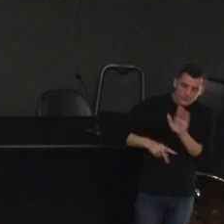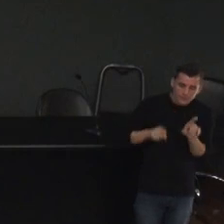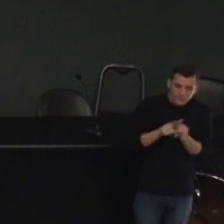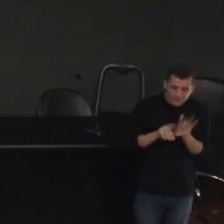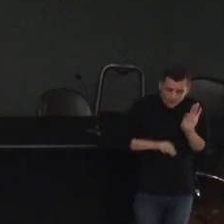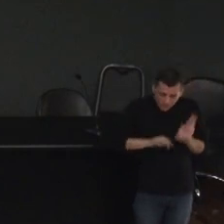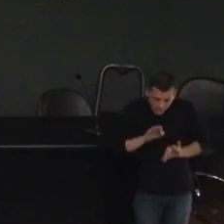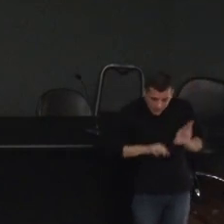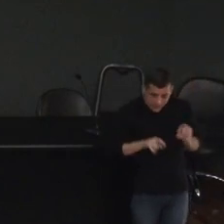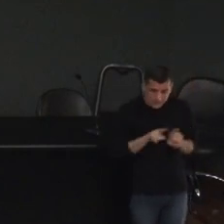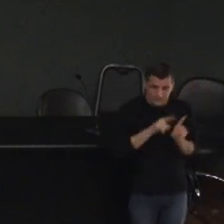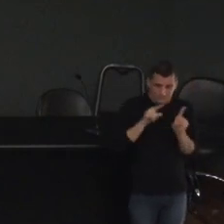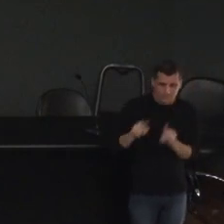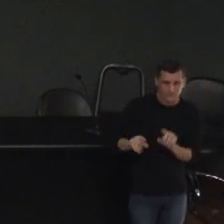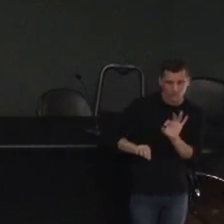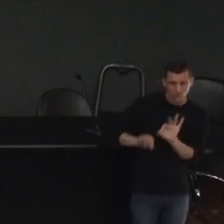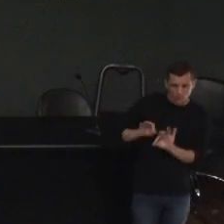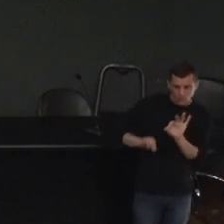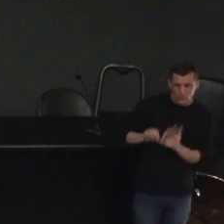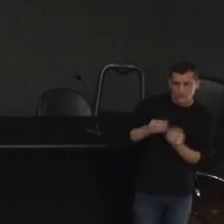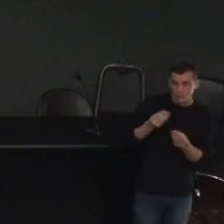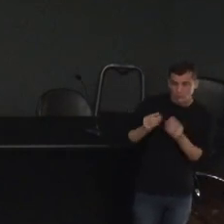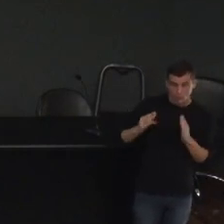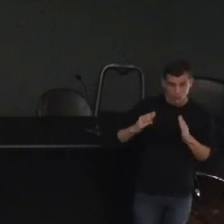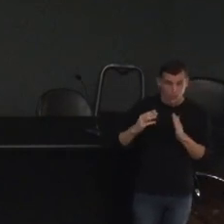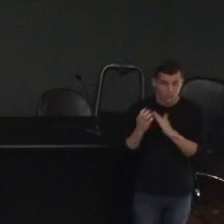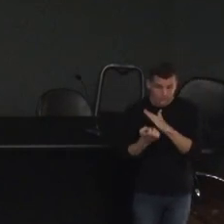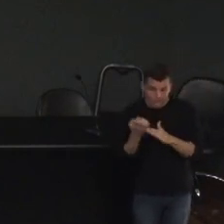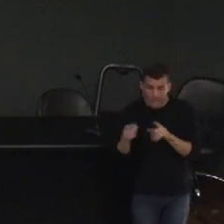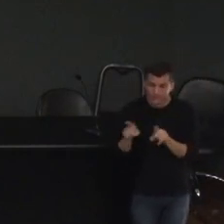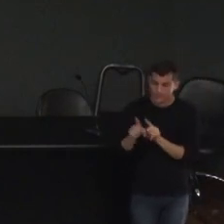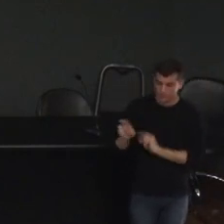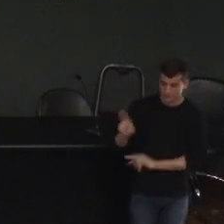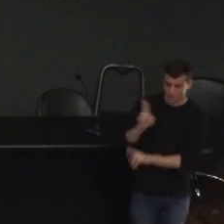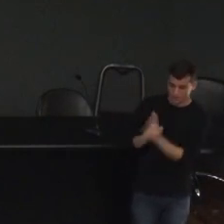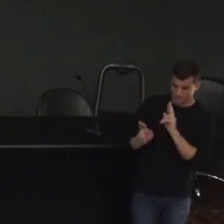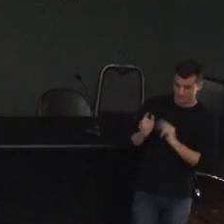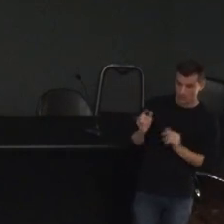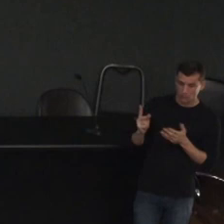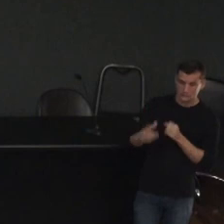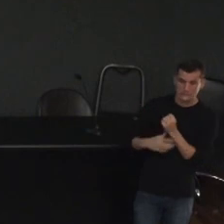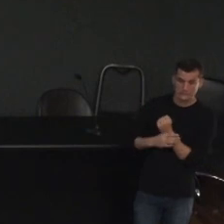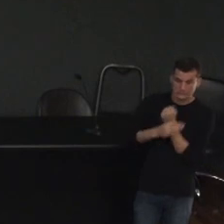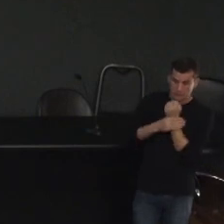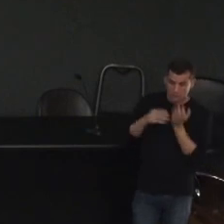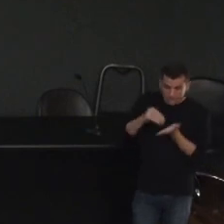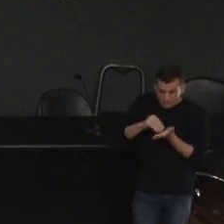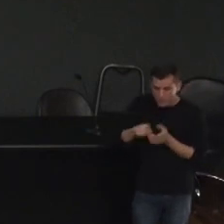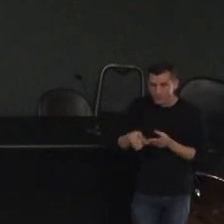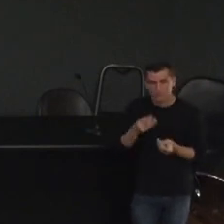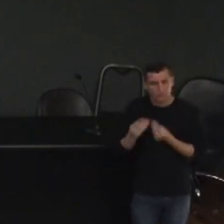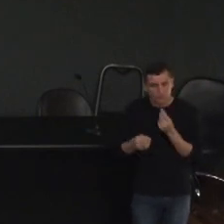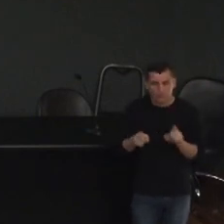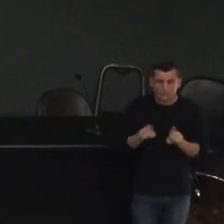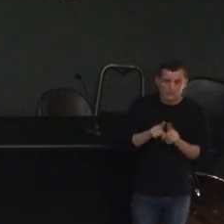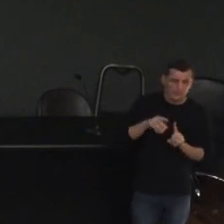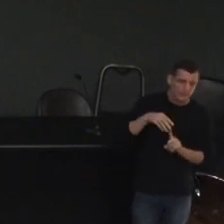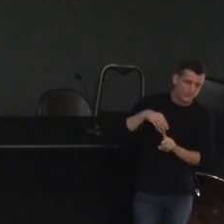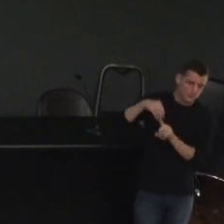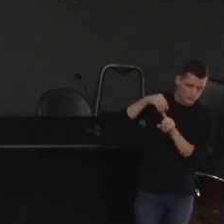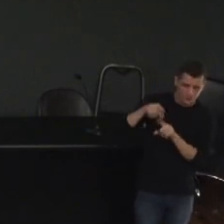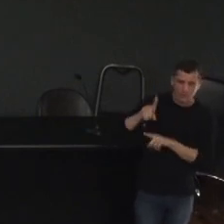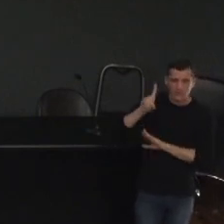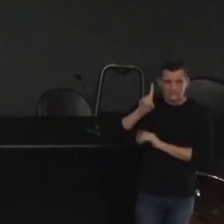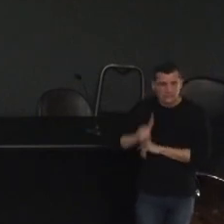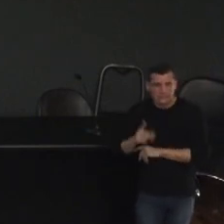políticas de proteção resposta incidentes de segurança gestão de terceiros direitos dos titulares sistemas de segurança informação